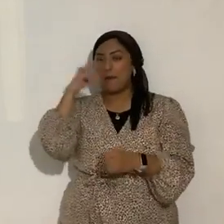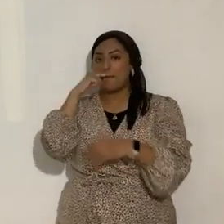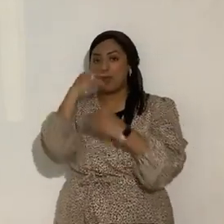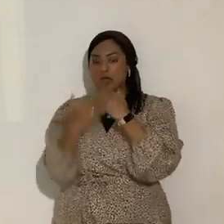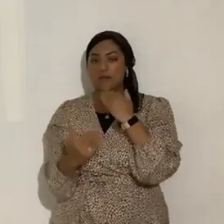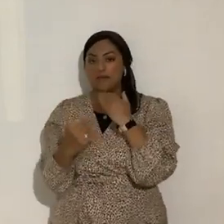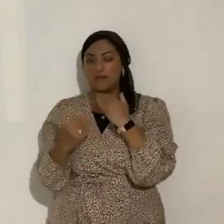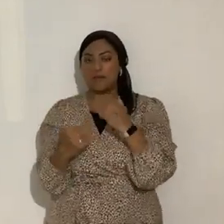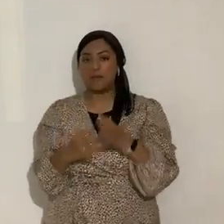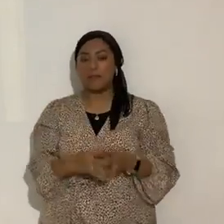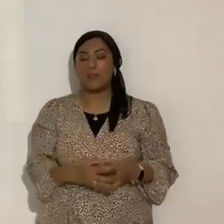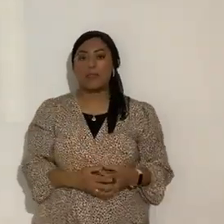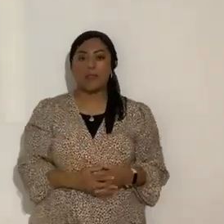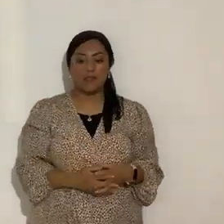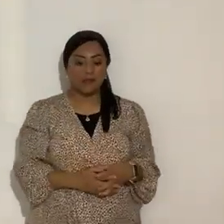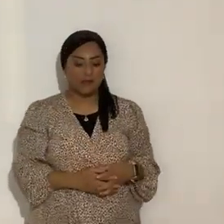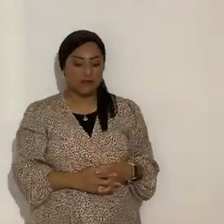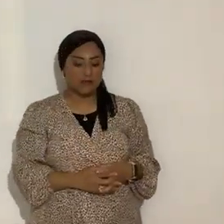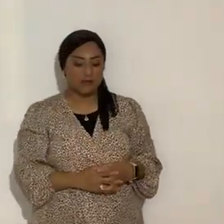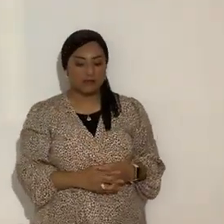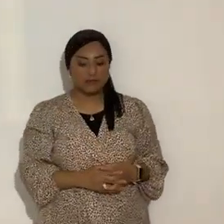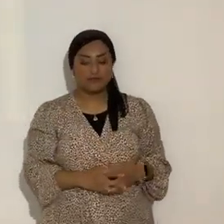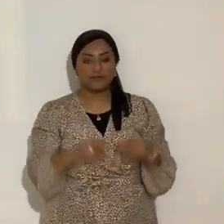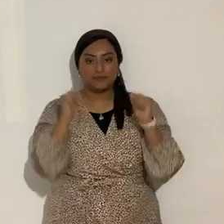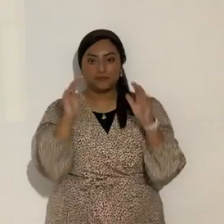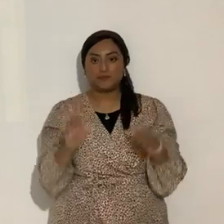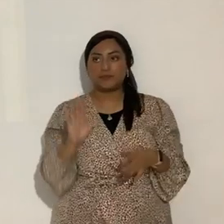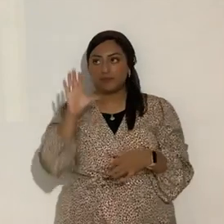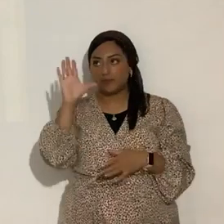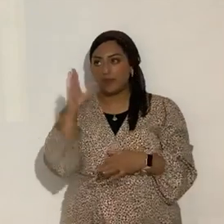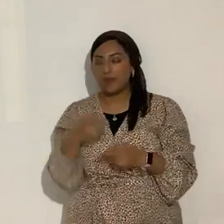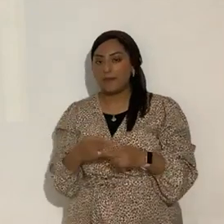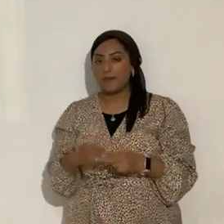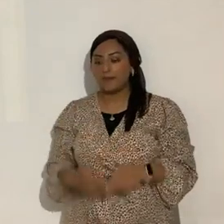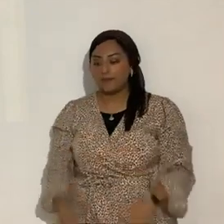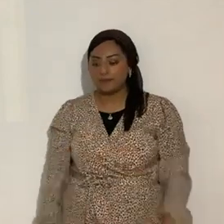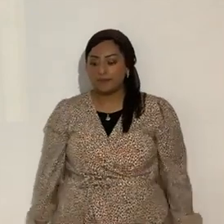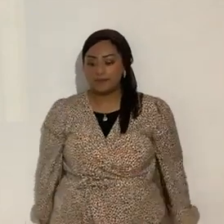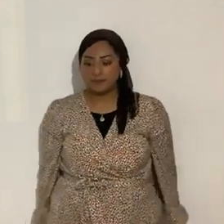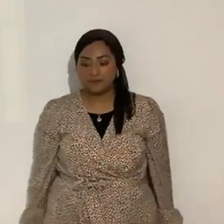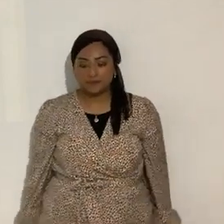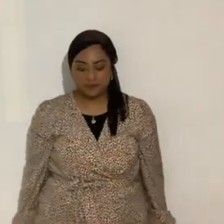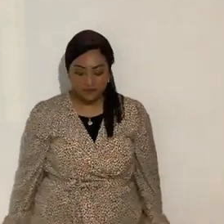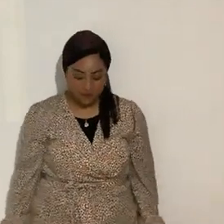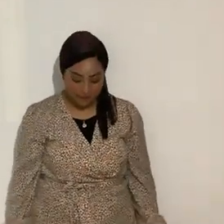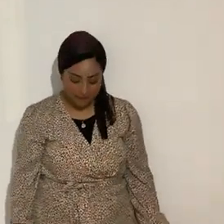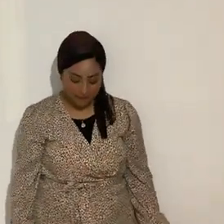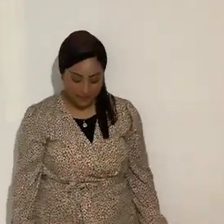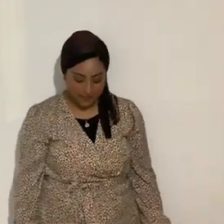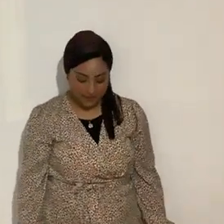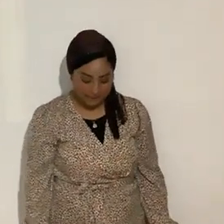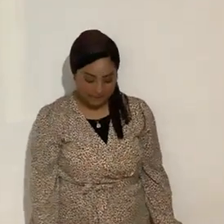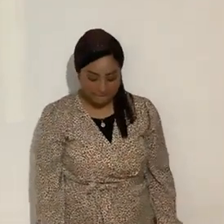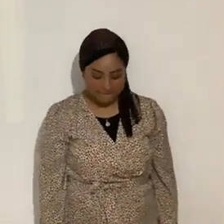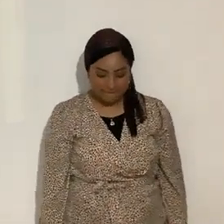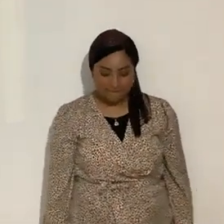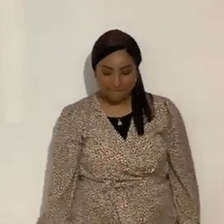Mashiach, derramada en la cruz, en el madero, bendito es su nombre. Entonces,